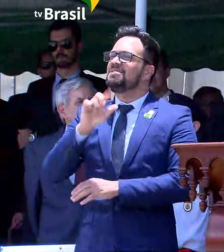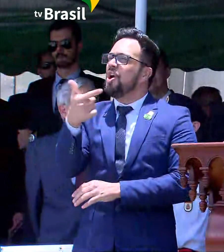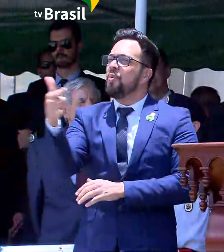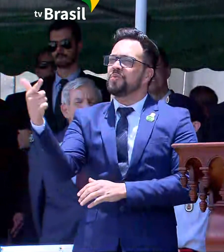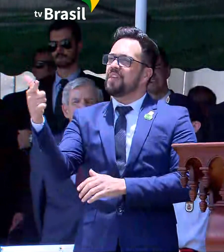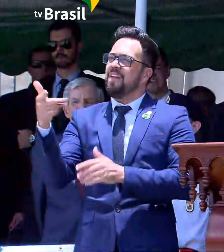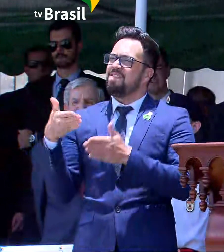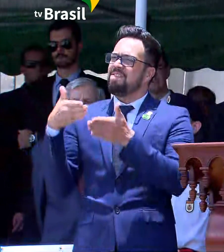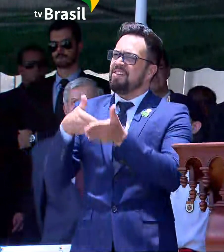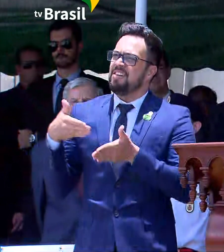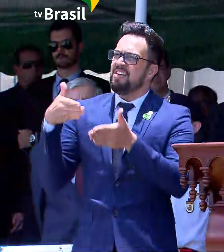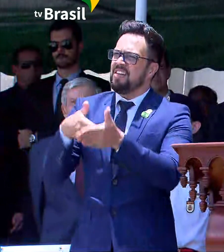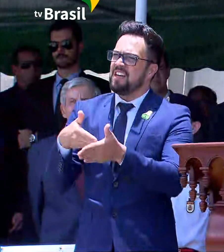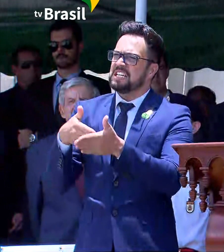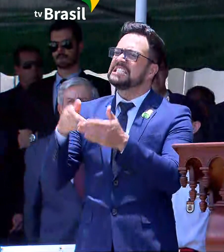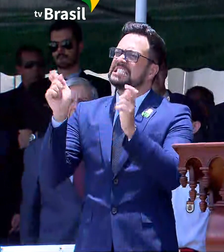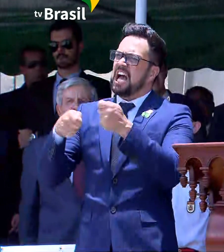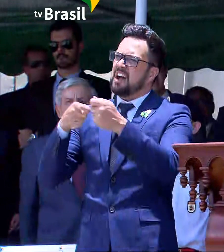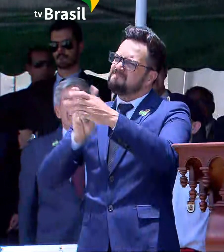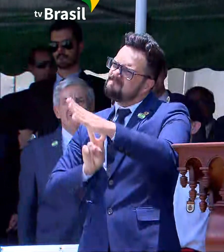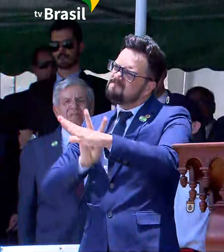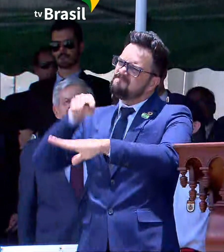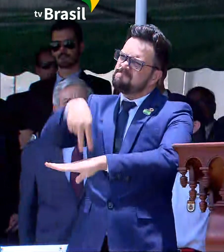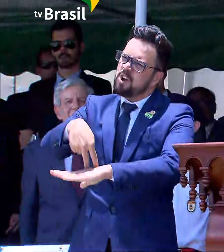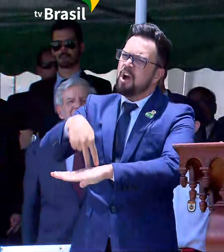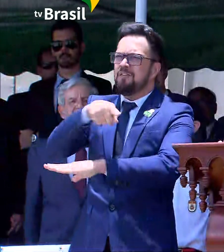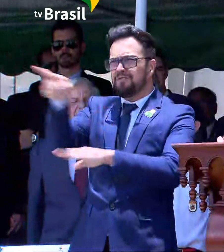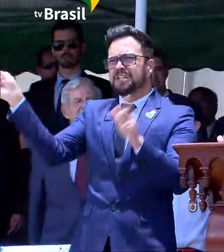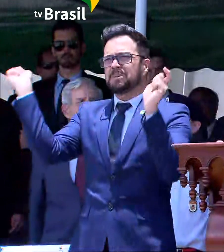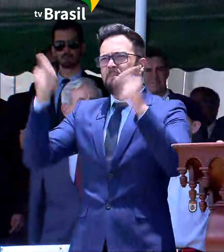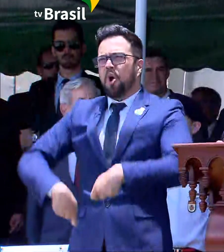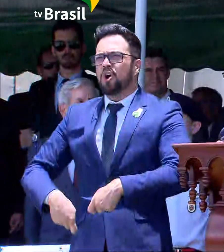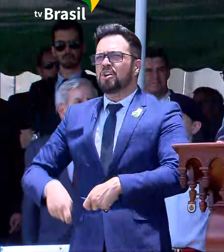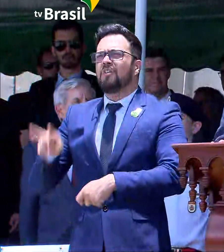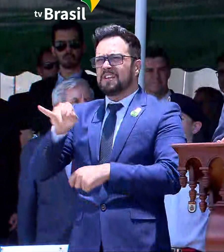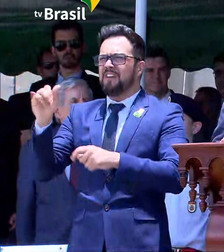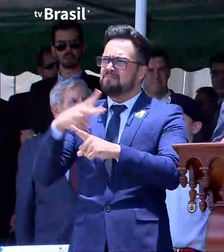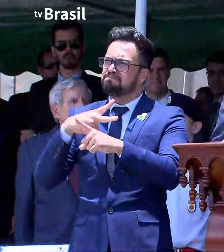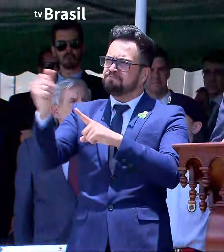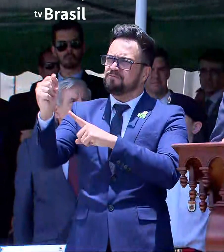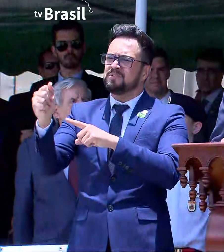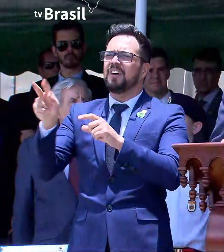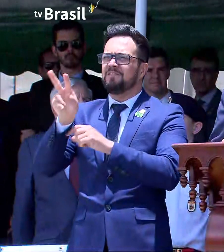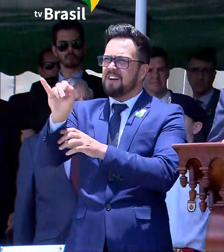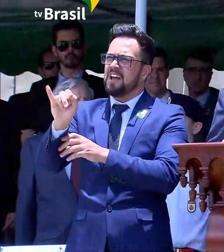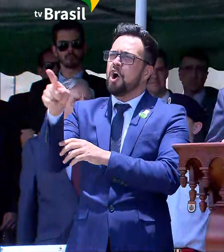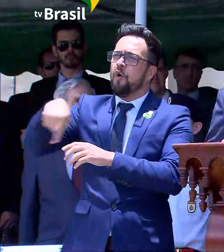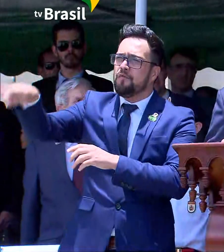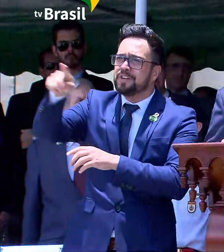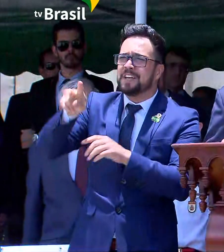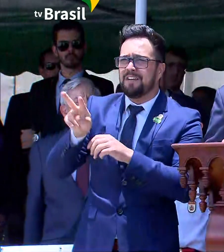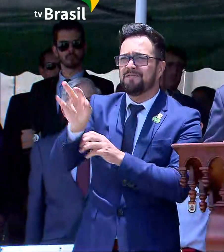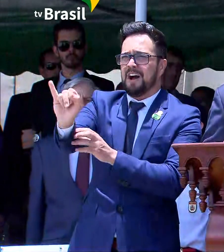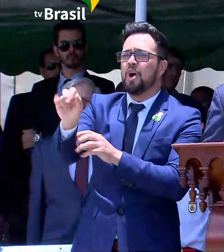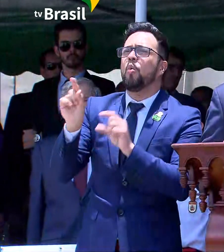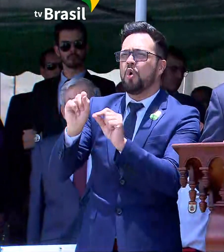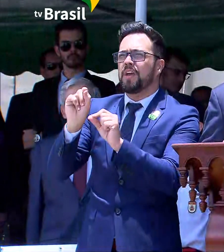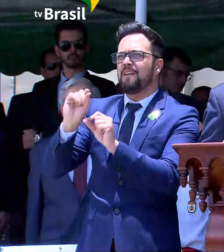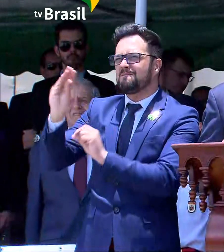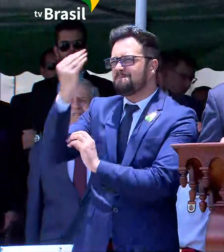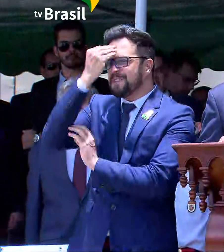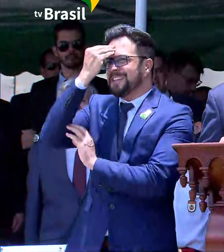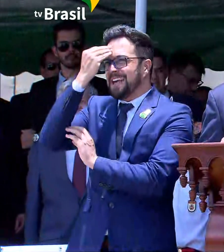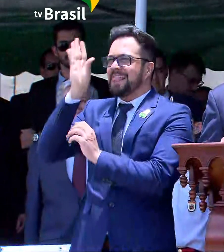obstáculo intransponível. Vocês podem, vocês vencerão, vocês levarão o que